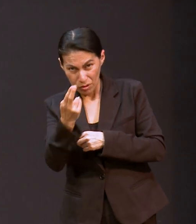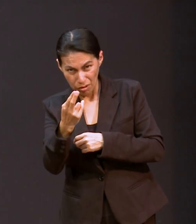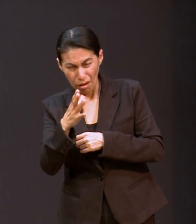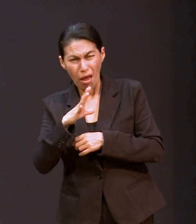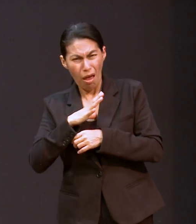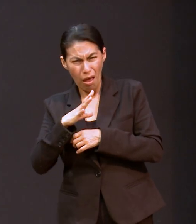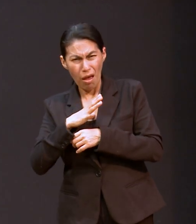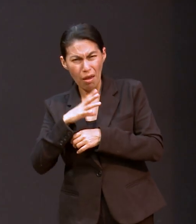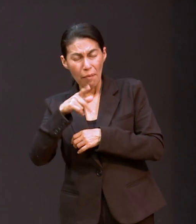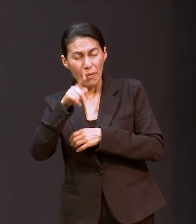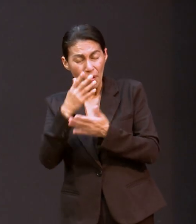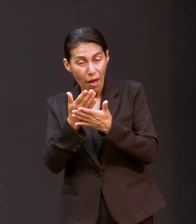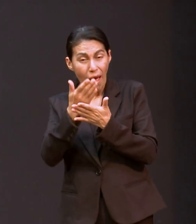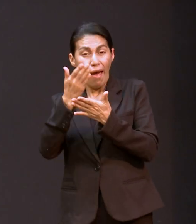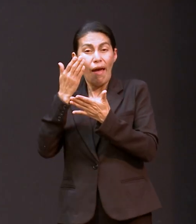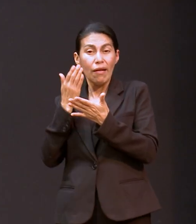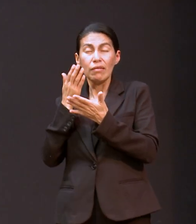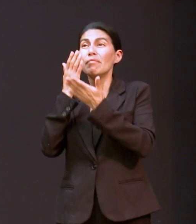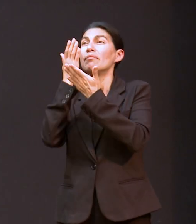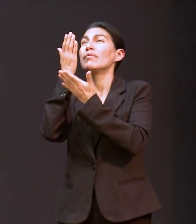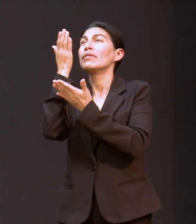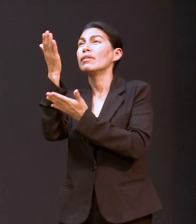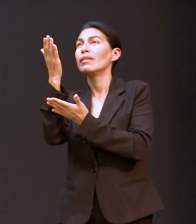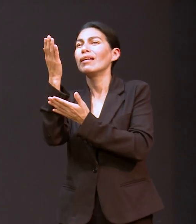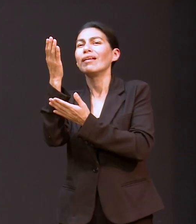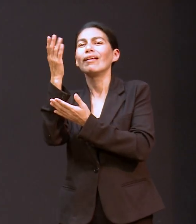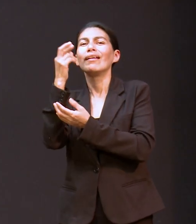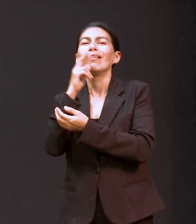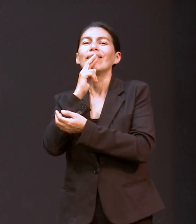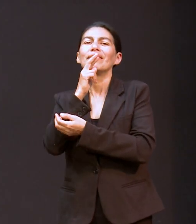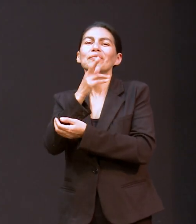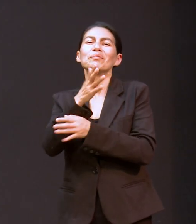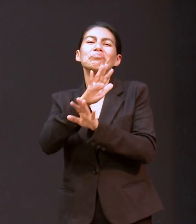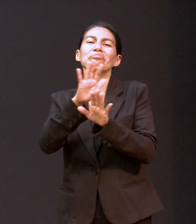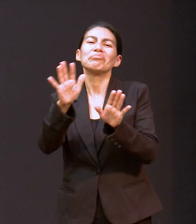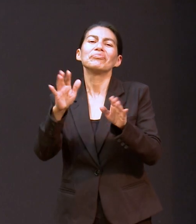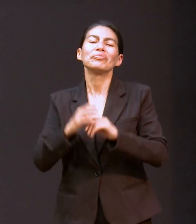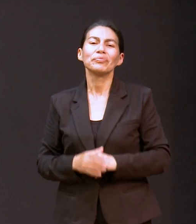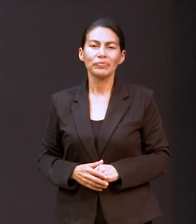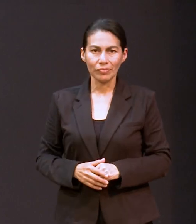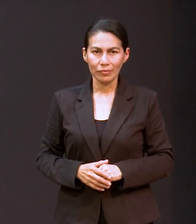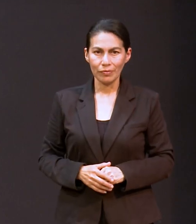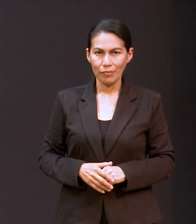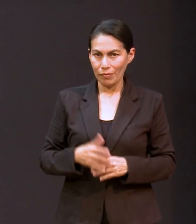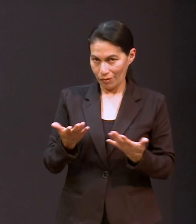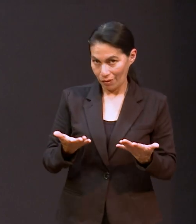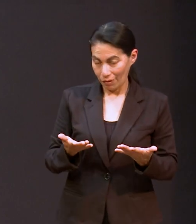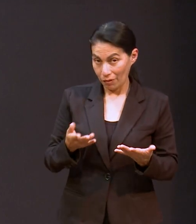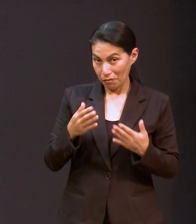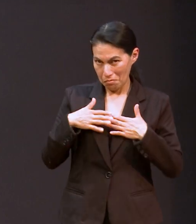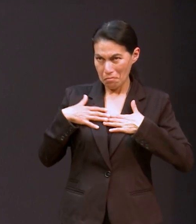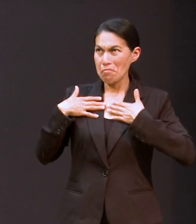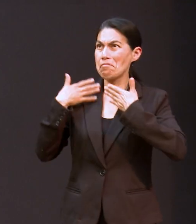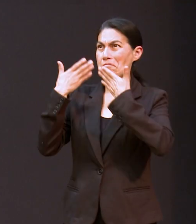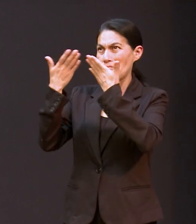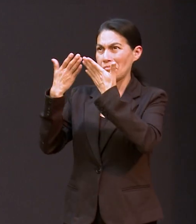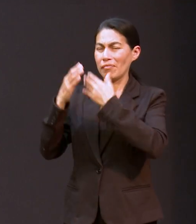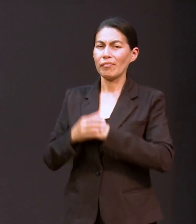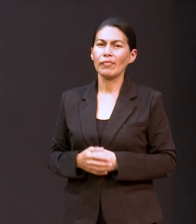te respondió y esto es maravilloso podemos confiar plenamente en él y bueno